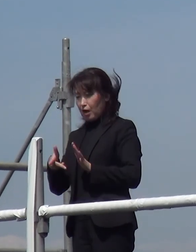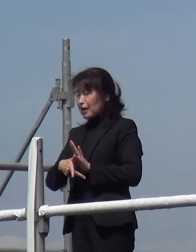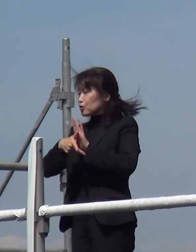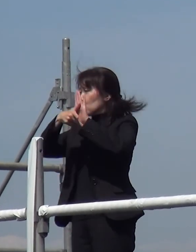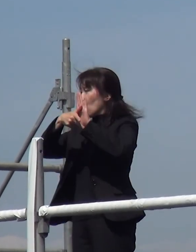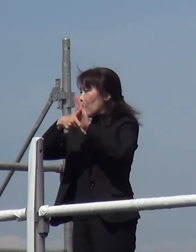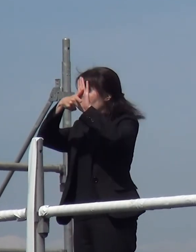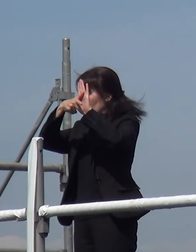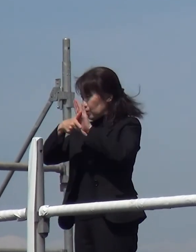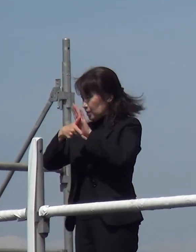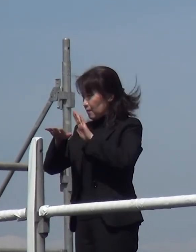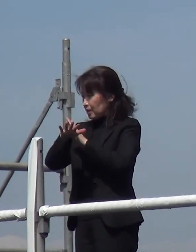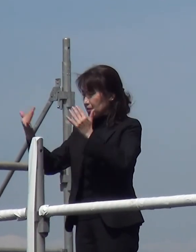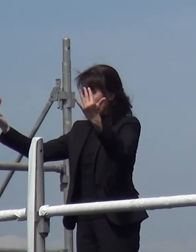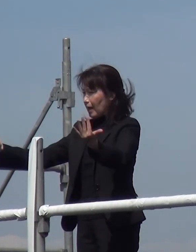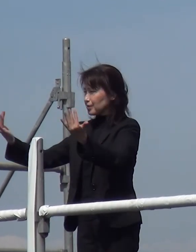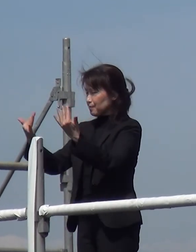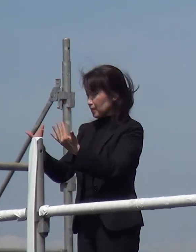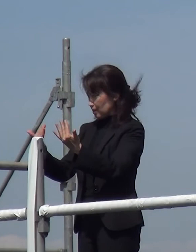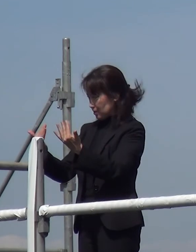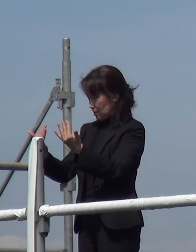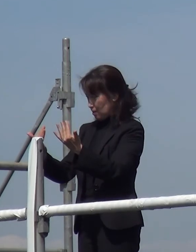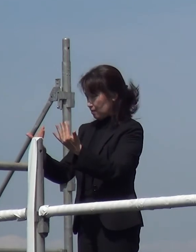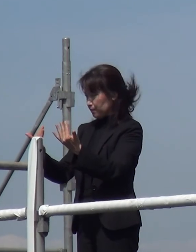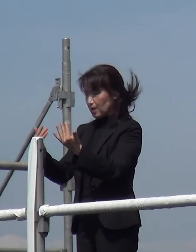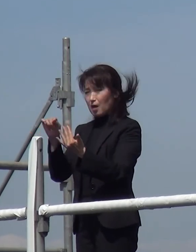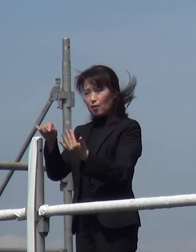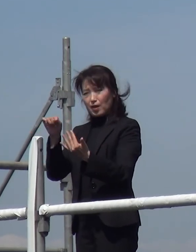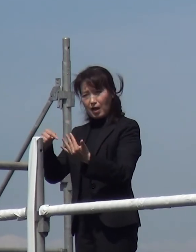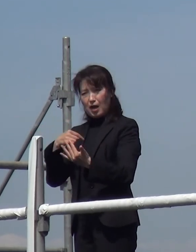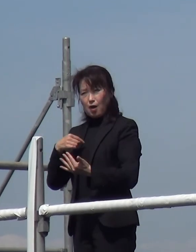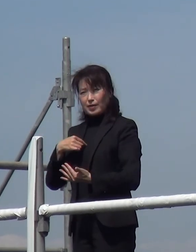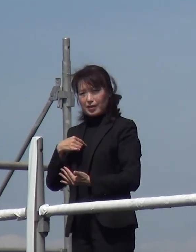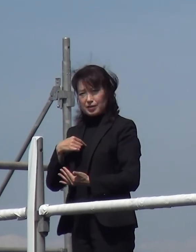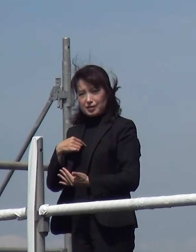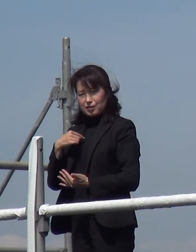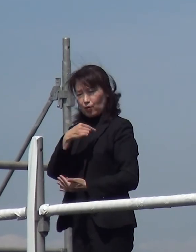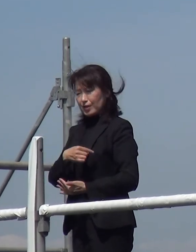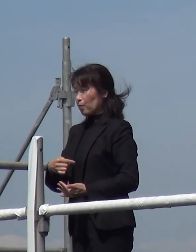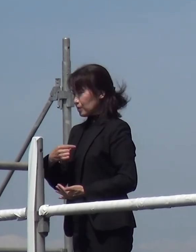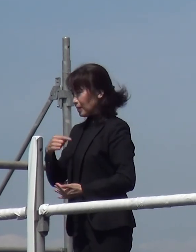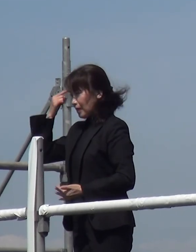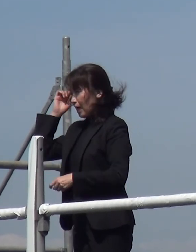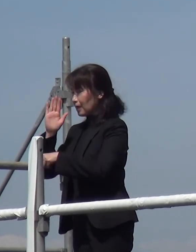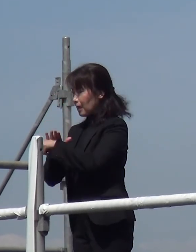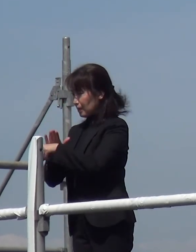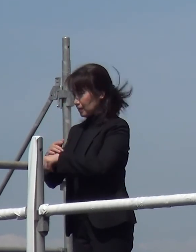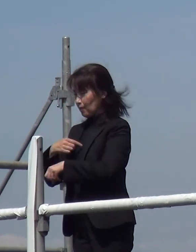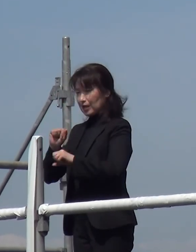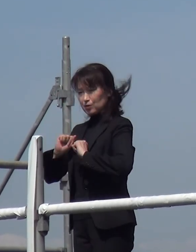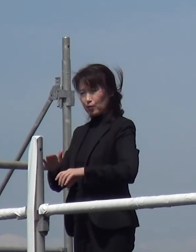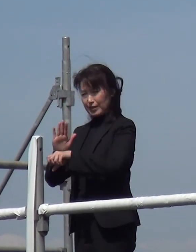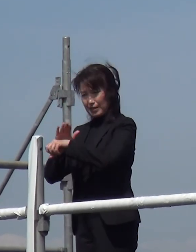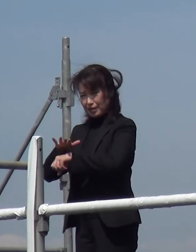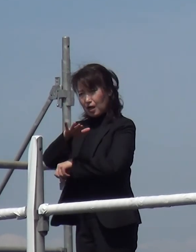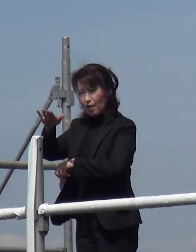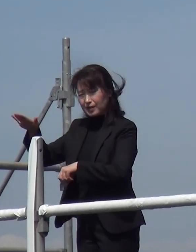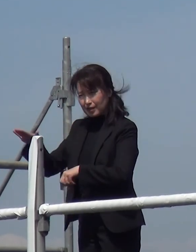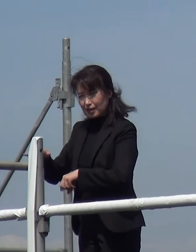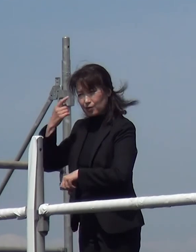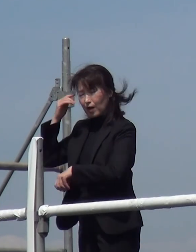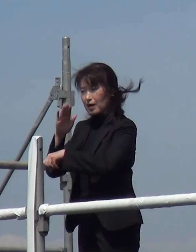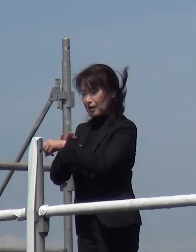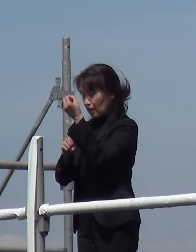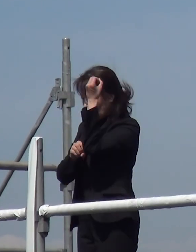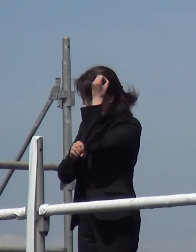としてここに集まっていられるわけです。これが私たちの思想なんです。私の生き方、私たちの考え方の根